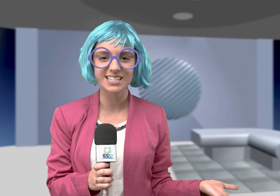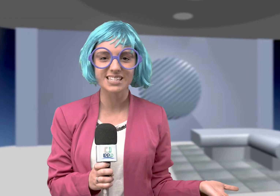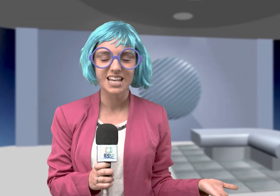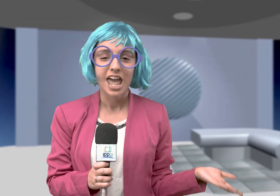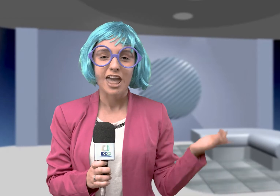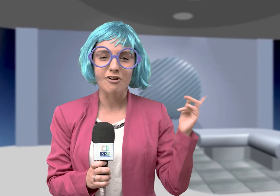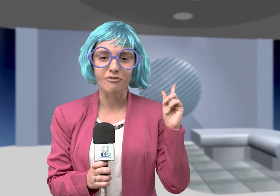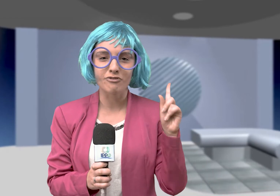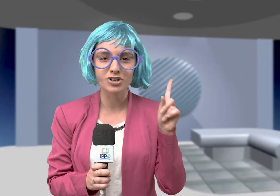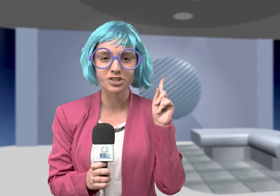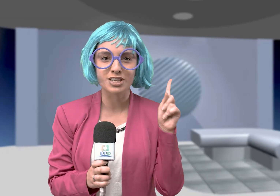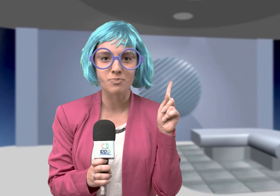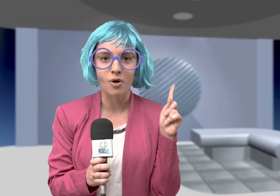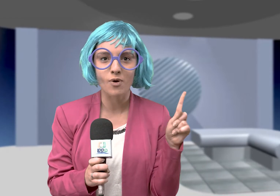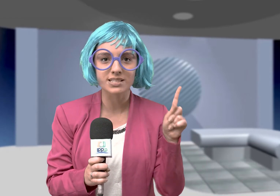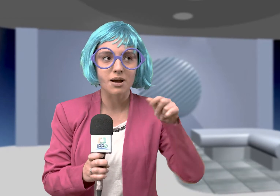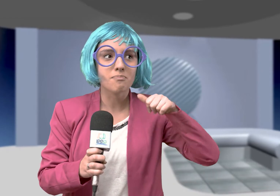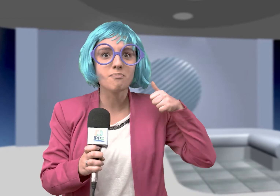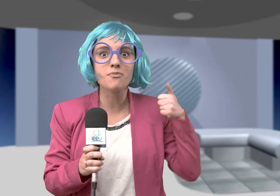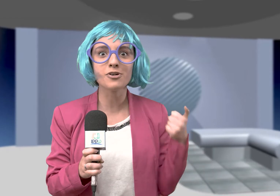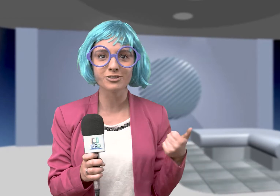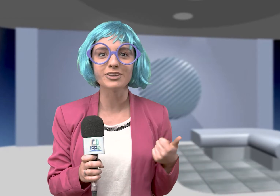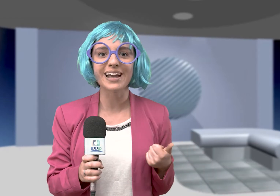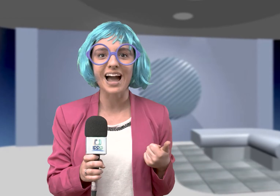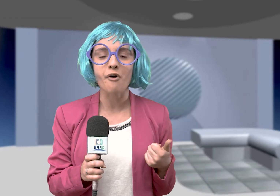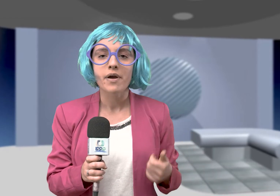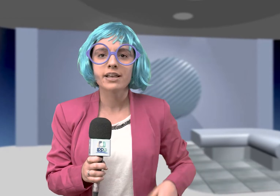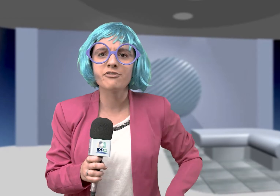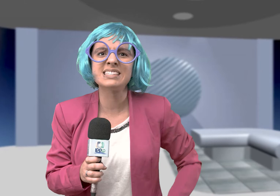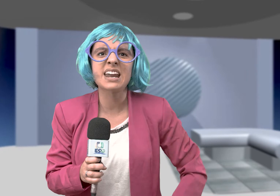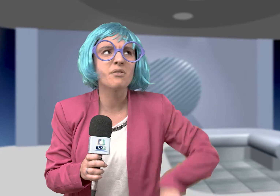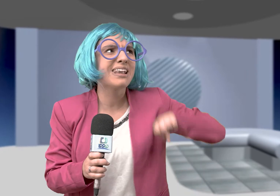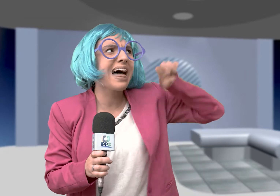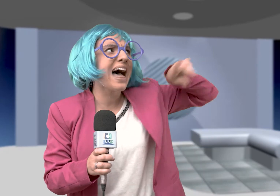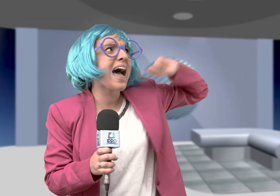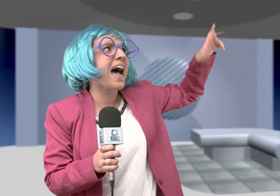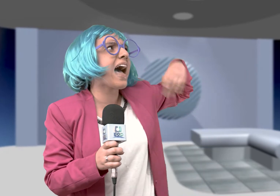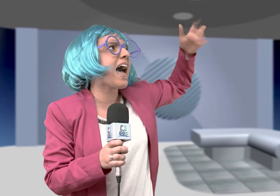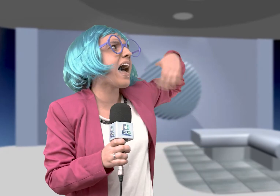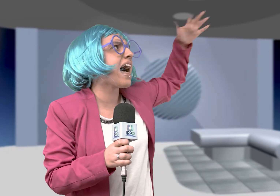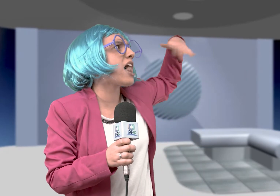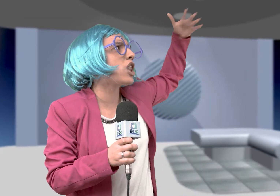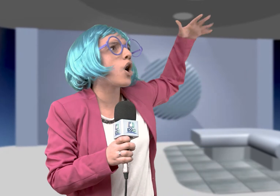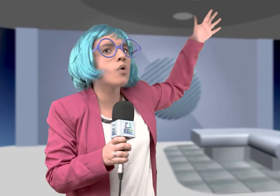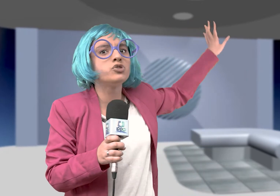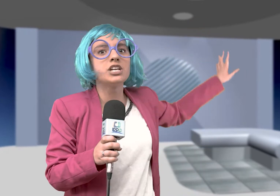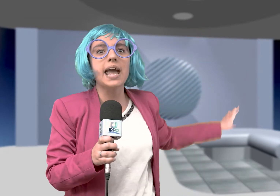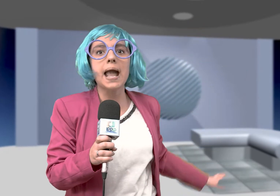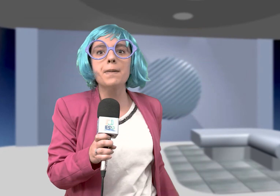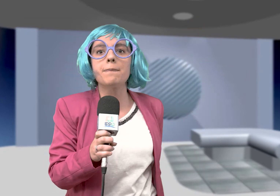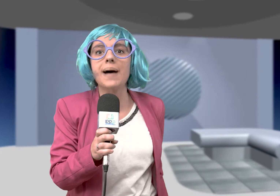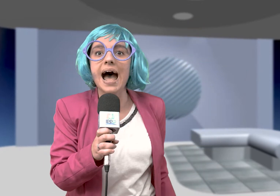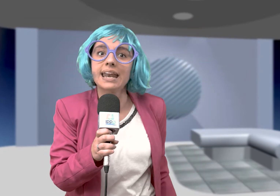notícias, eu vim dizer uma coisa muito legal que fizeram lá longe em